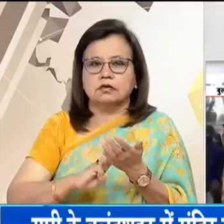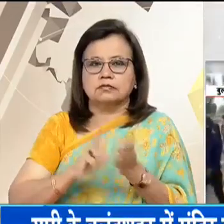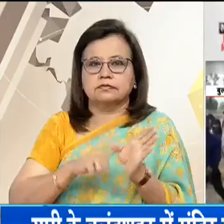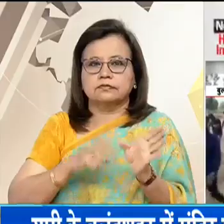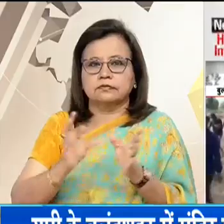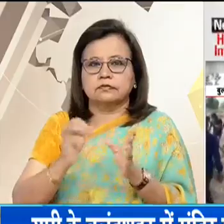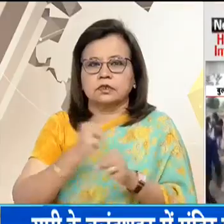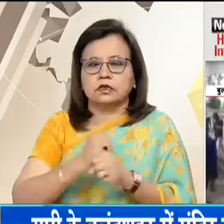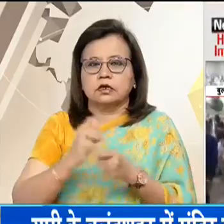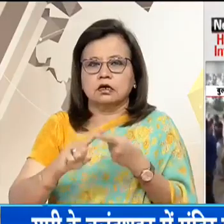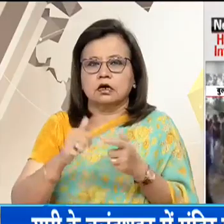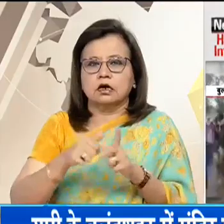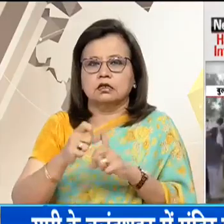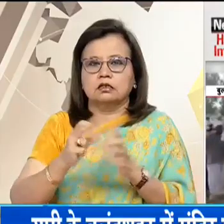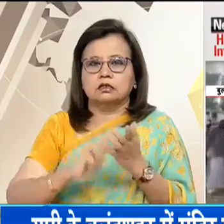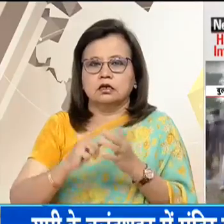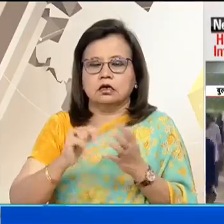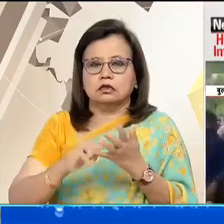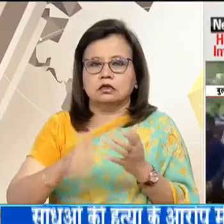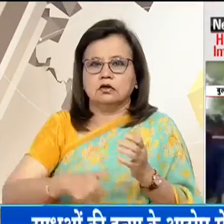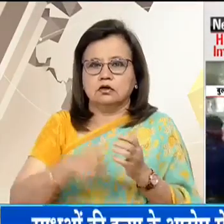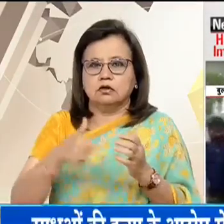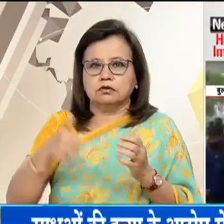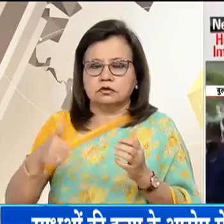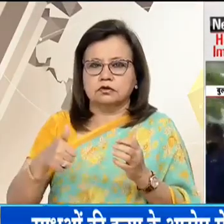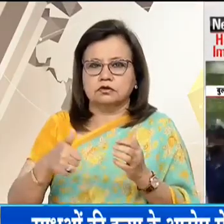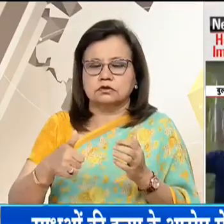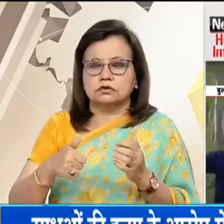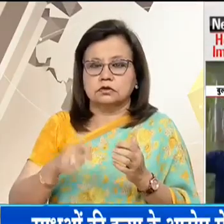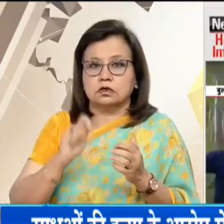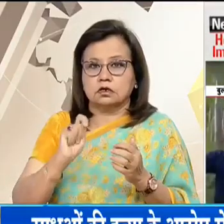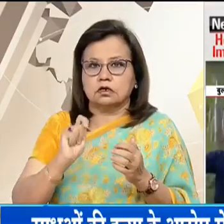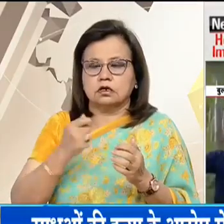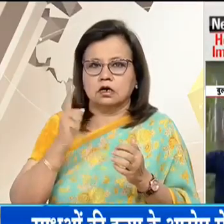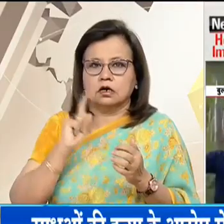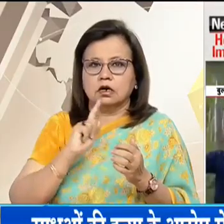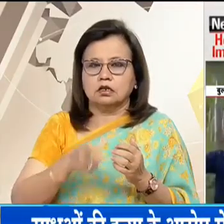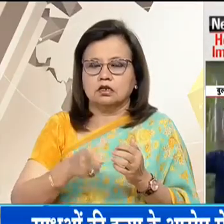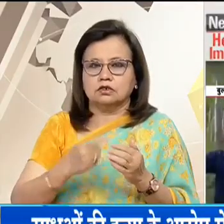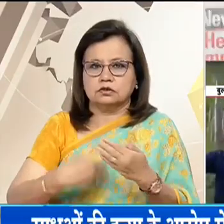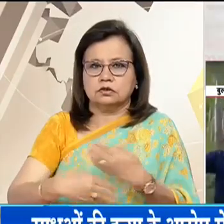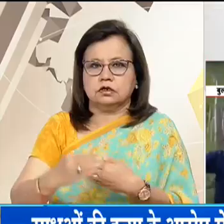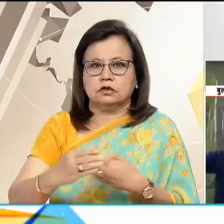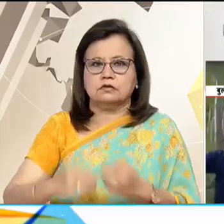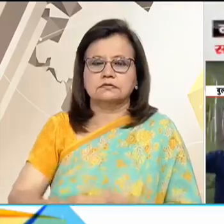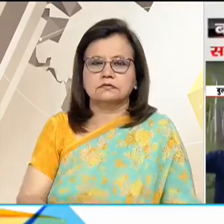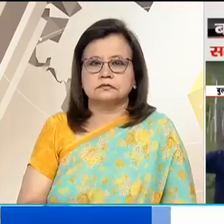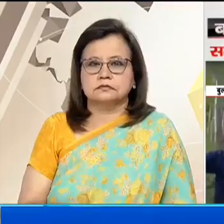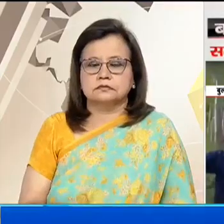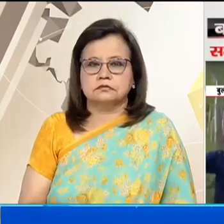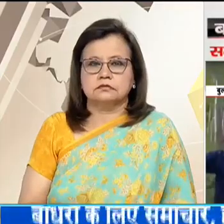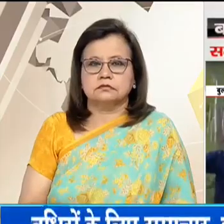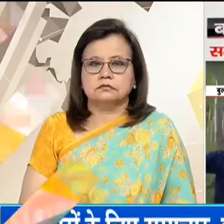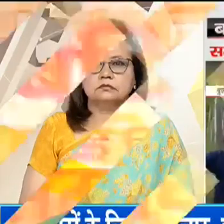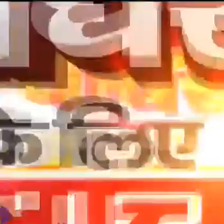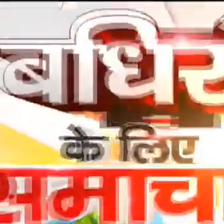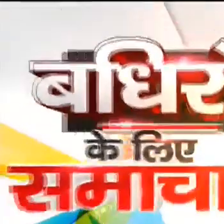में मुख्य मंत्री योगी आदित नाथ ने अधिकारियों को कड़ी कारवाई करने का निर्देश दिया है